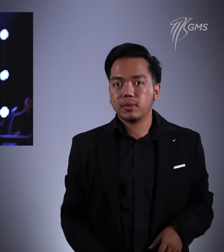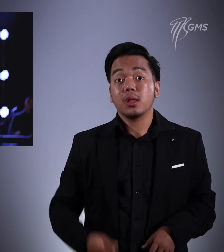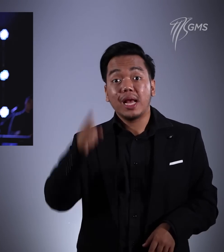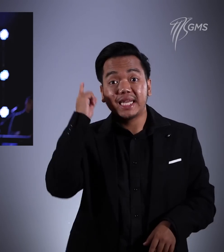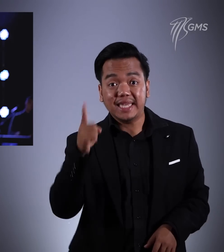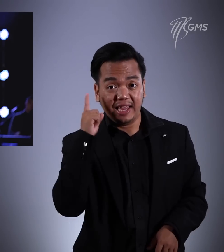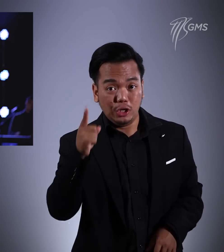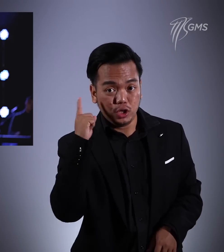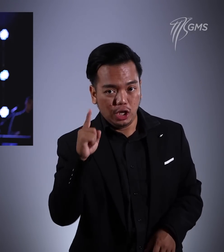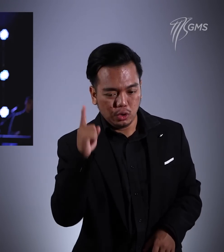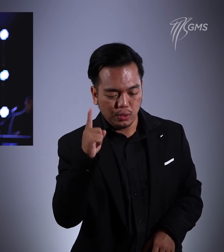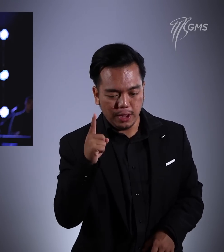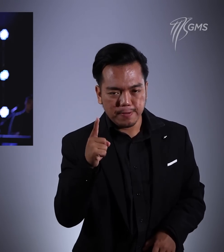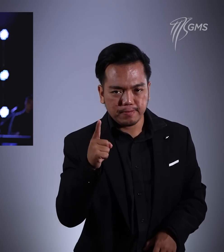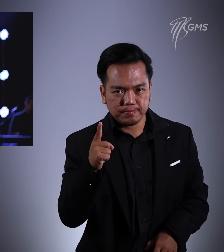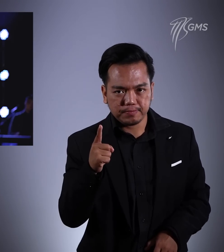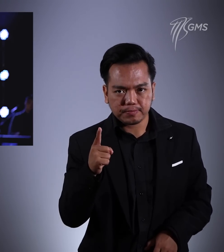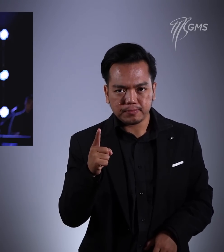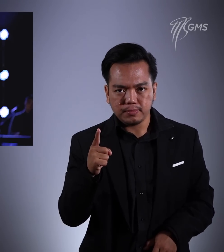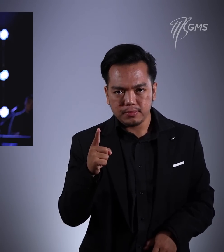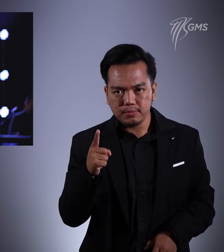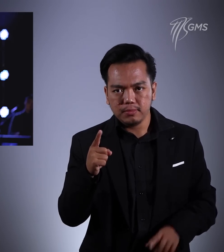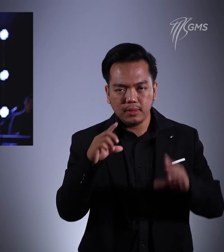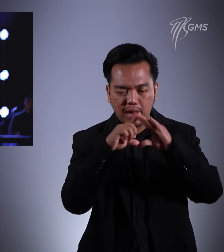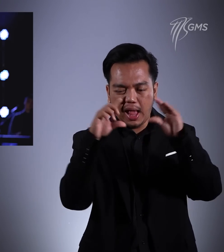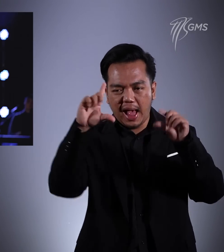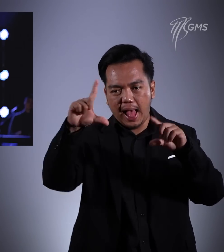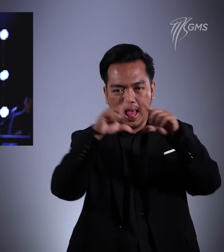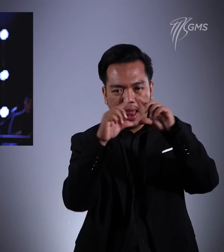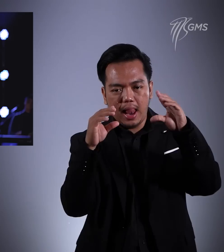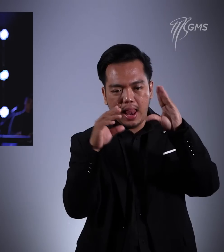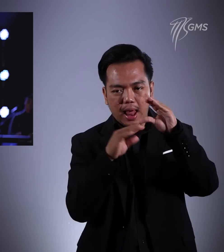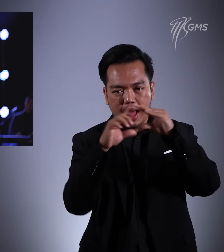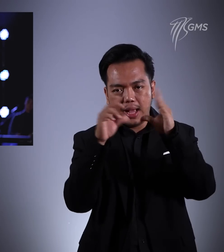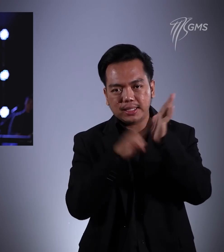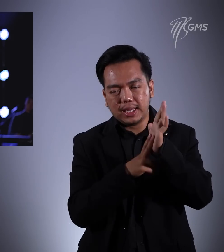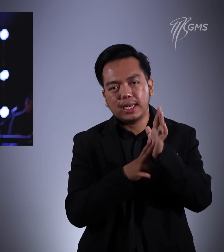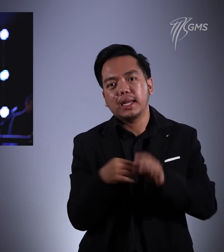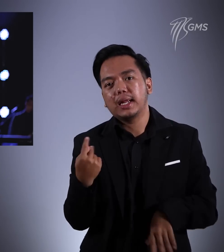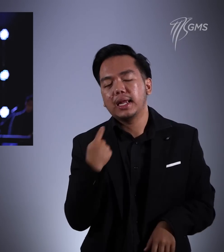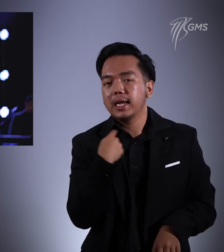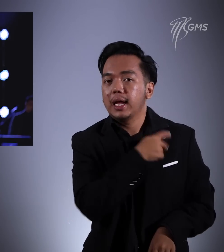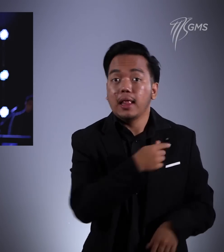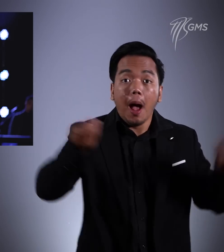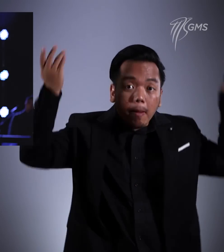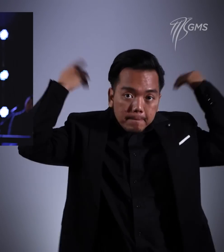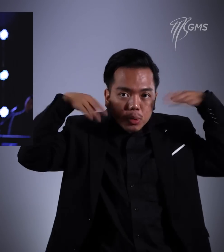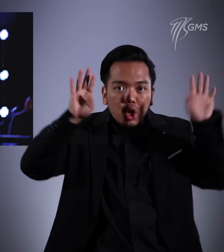Satu-satunya alasan kita untuk menoleh ke belakang bukanlah supaya masa lalu kita bisa mendikte masa sekarang kita.